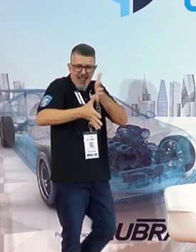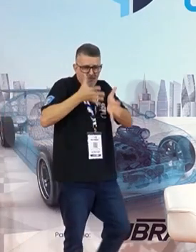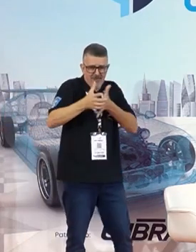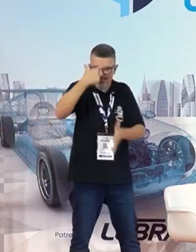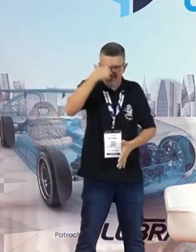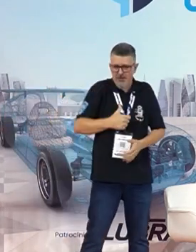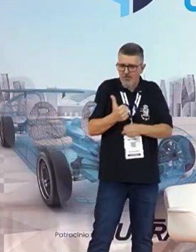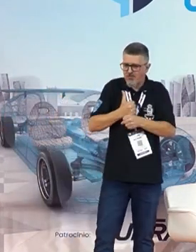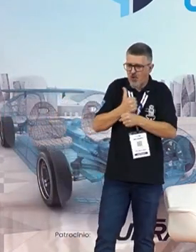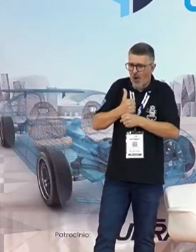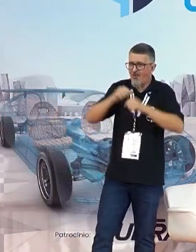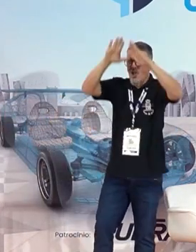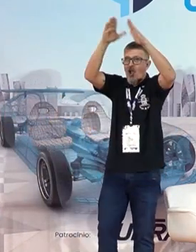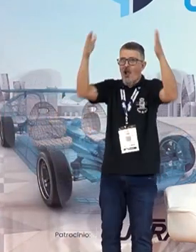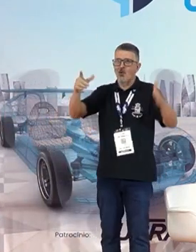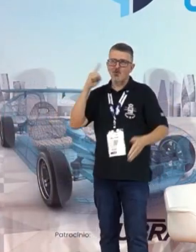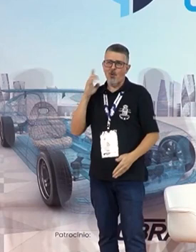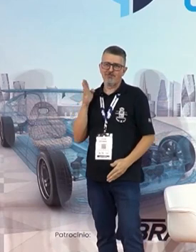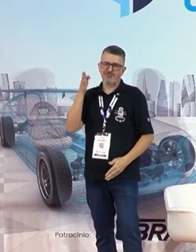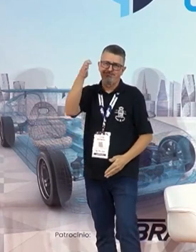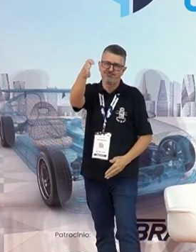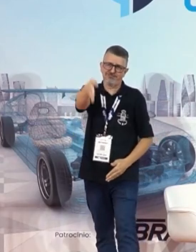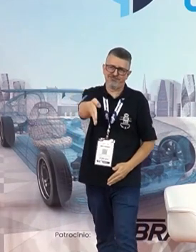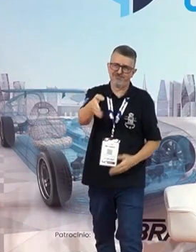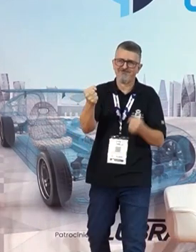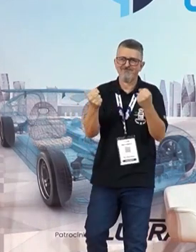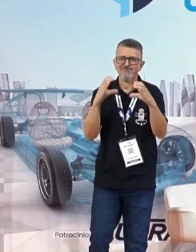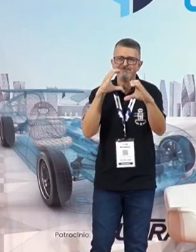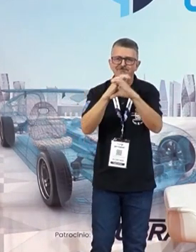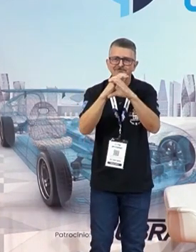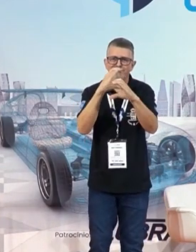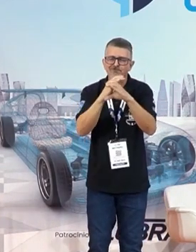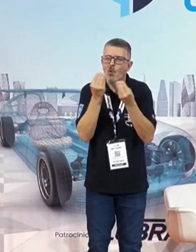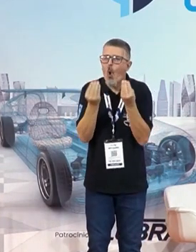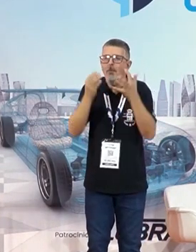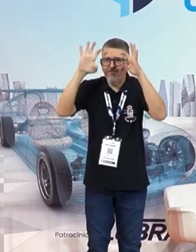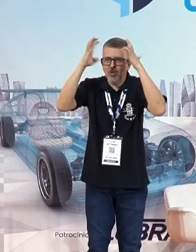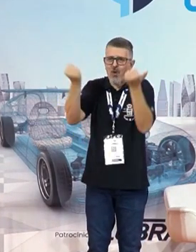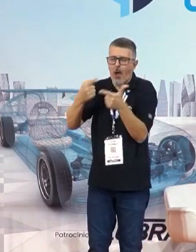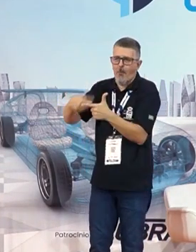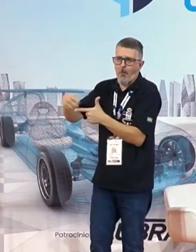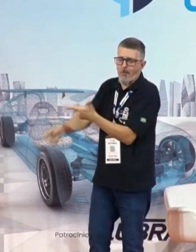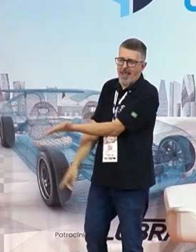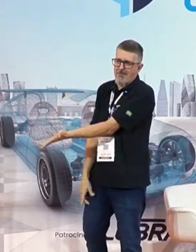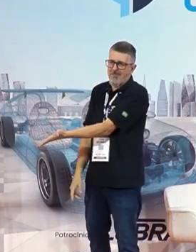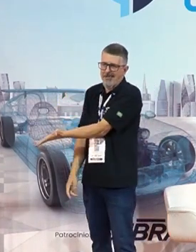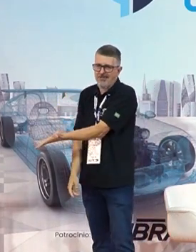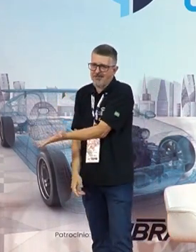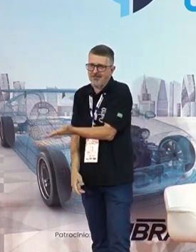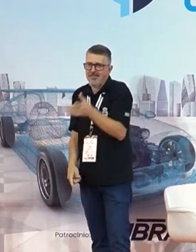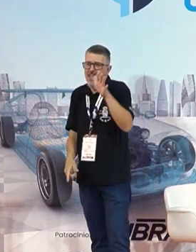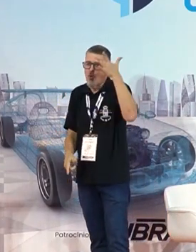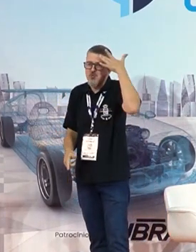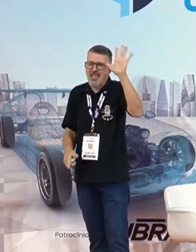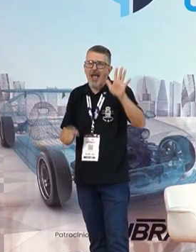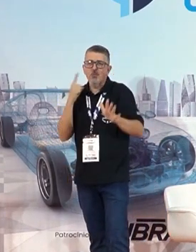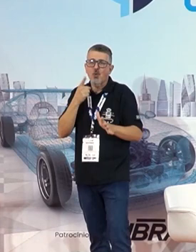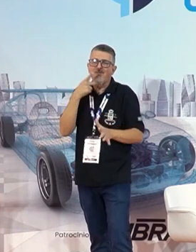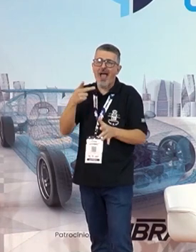mecânicas, todas essas informações das empresas tenham comunicação. para que a gente, o